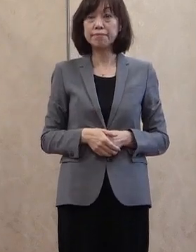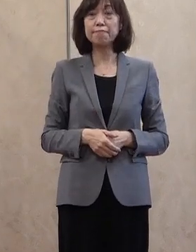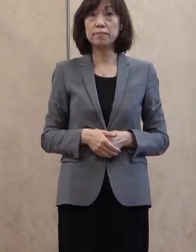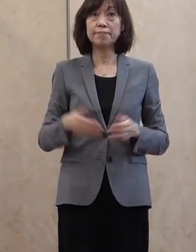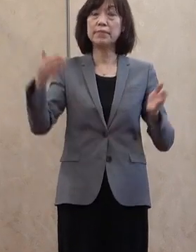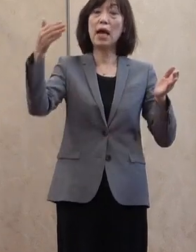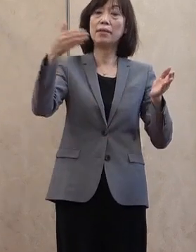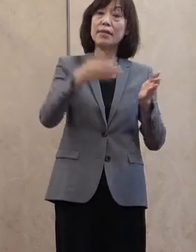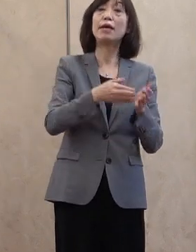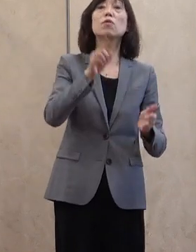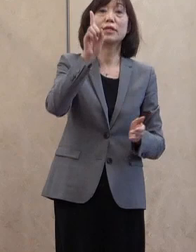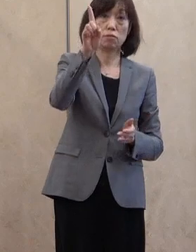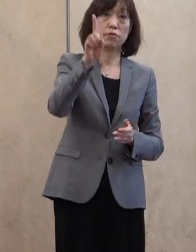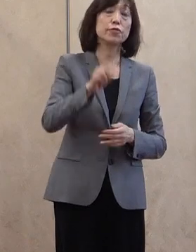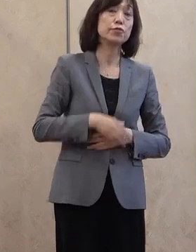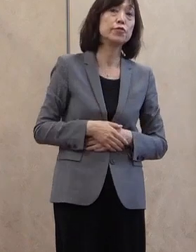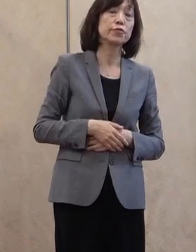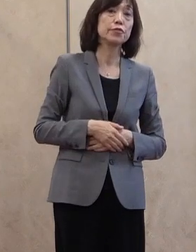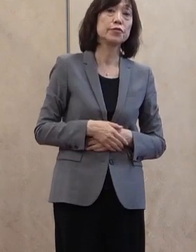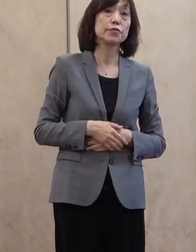そしたら最後に、はい、すみません